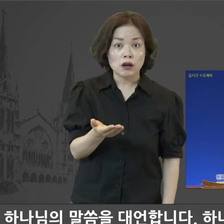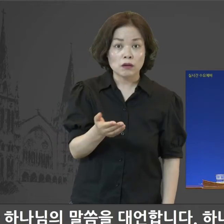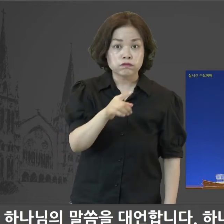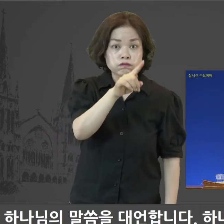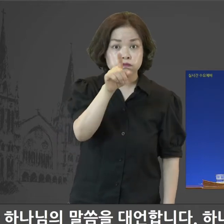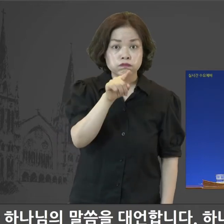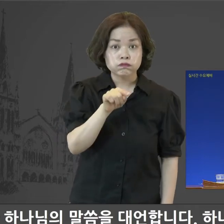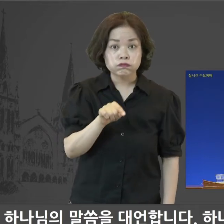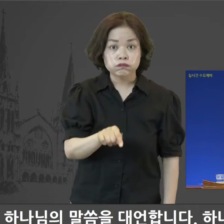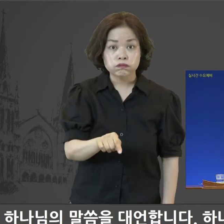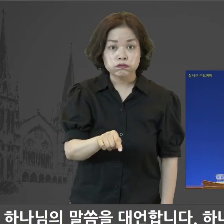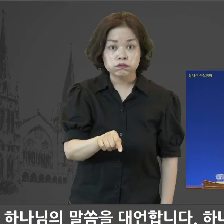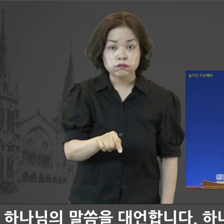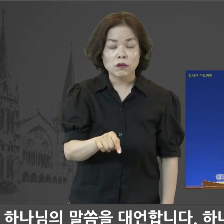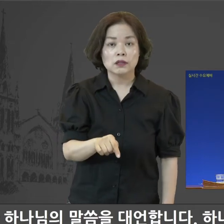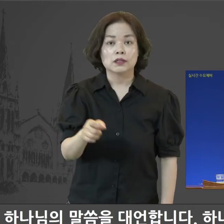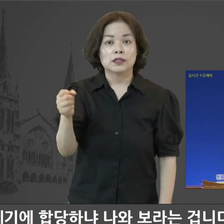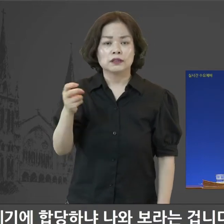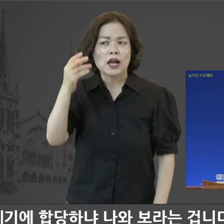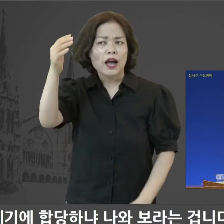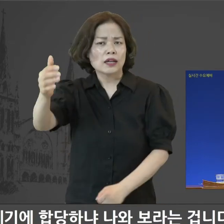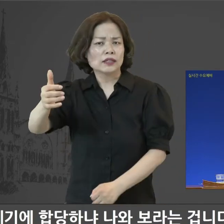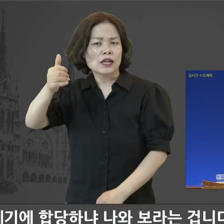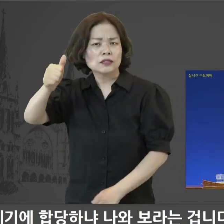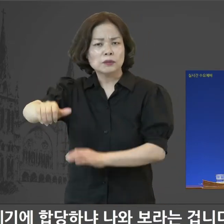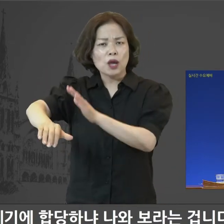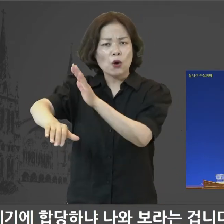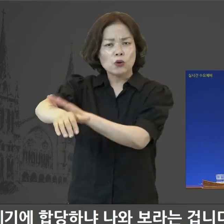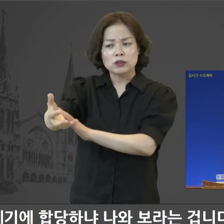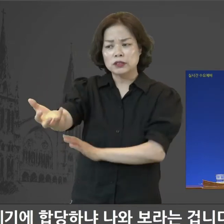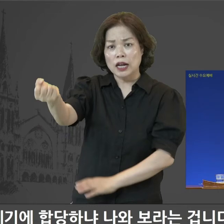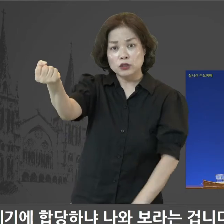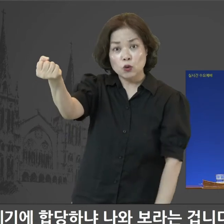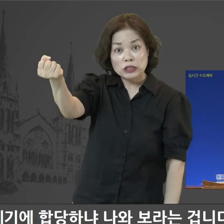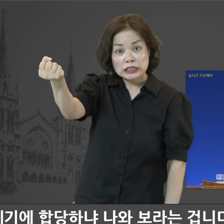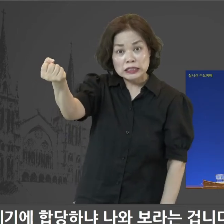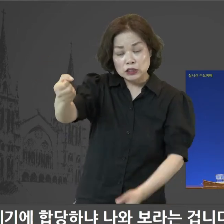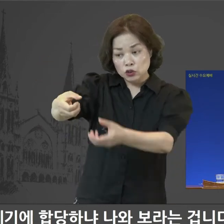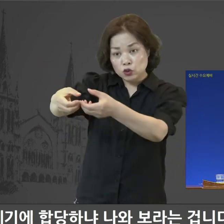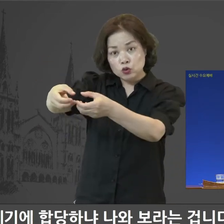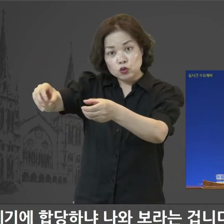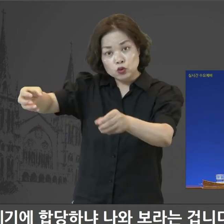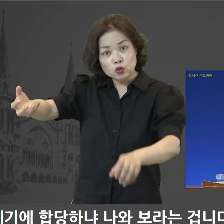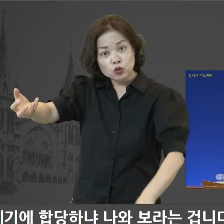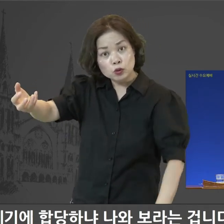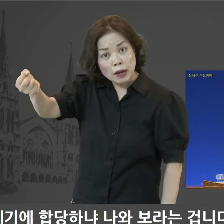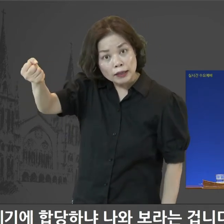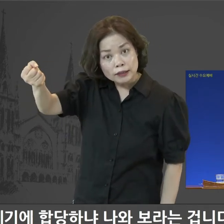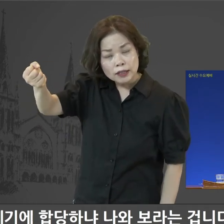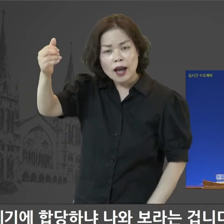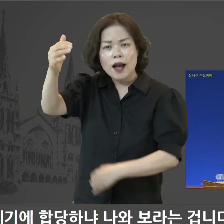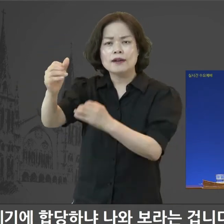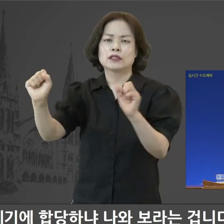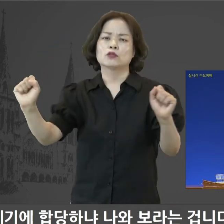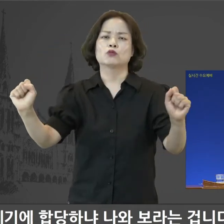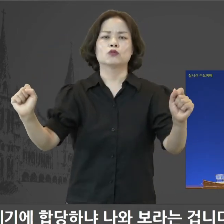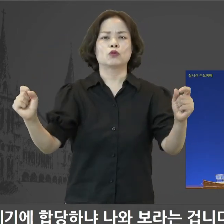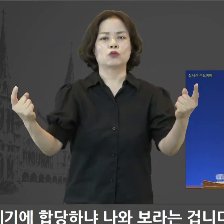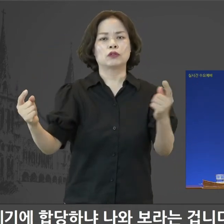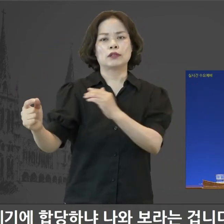물음입니다. 다시 말해서 하나님의 오른손 위에 있는 이 두루마리는 하나님과